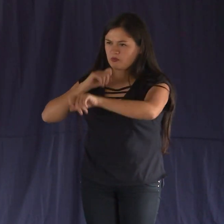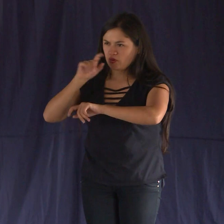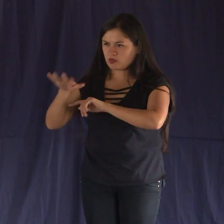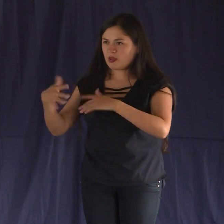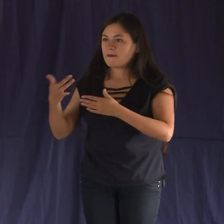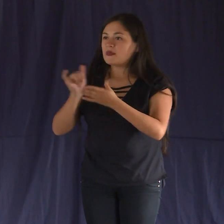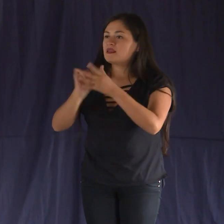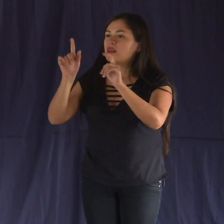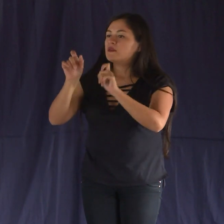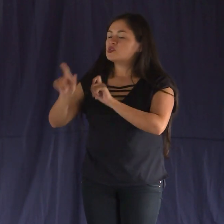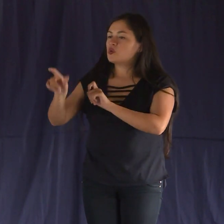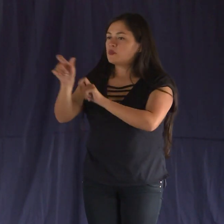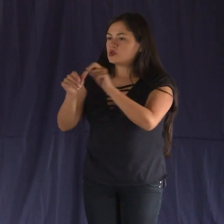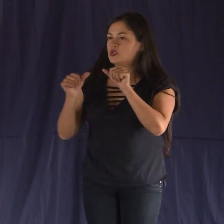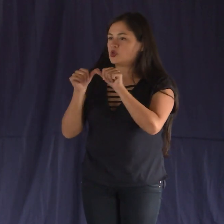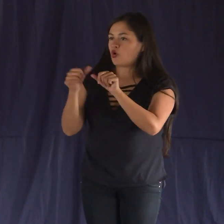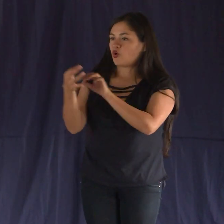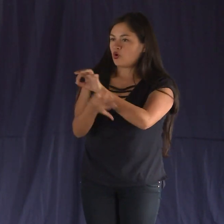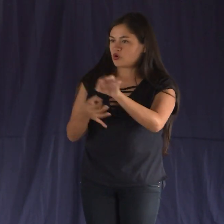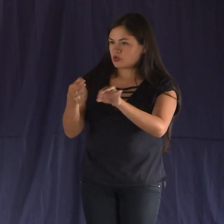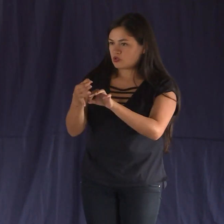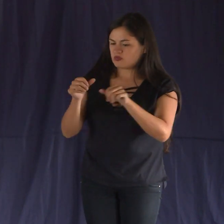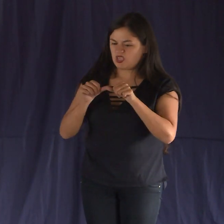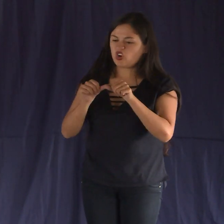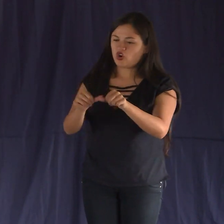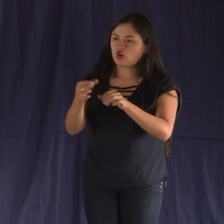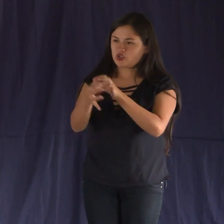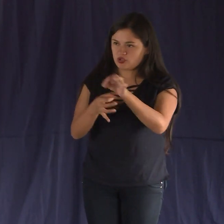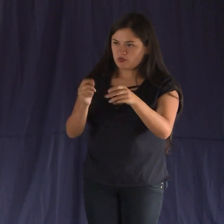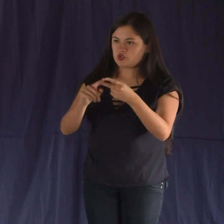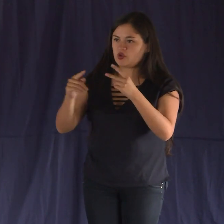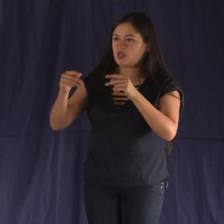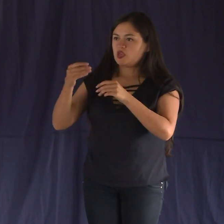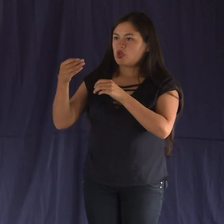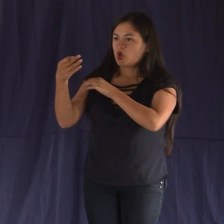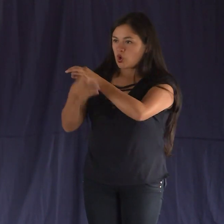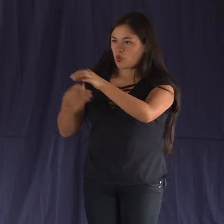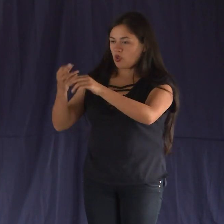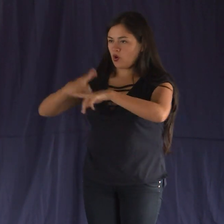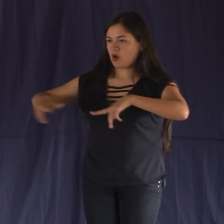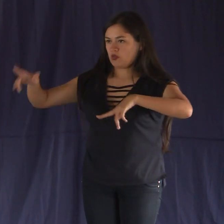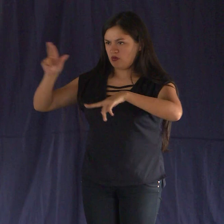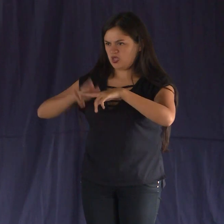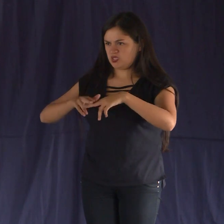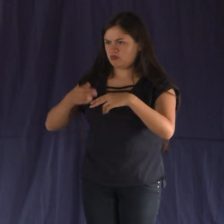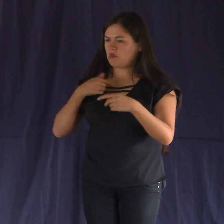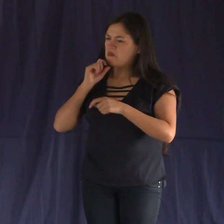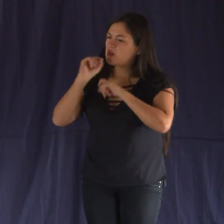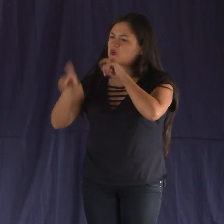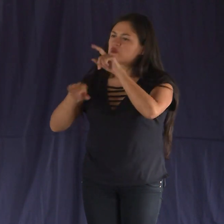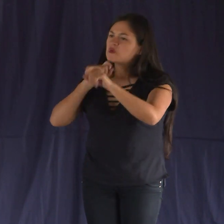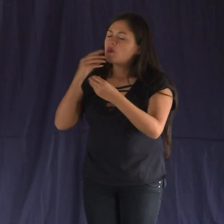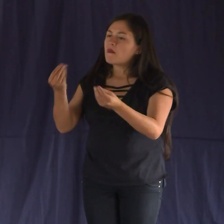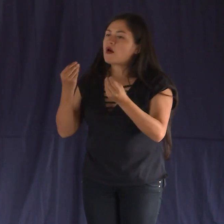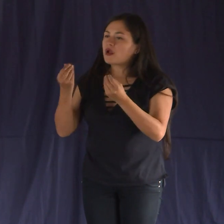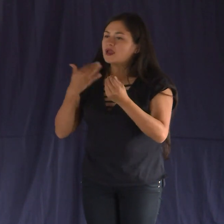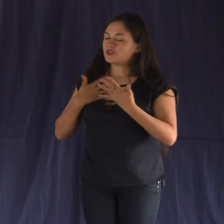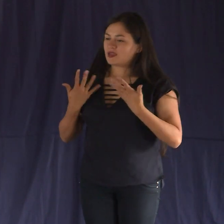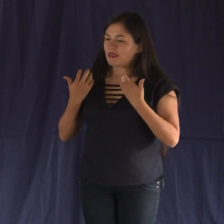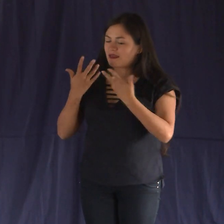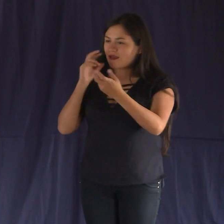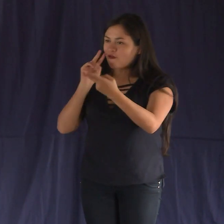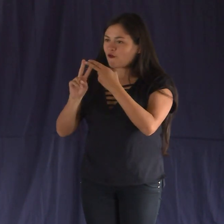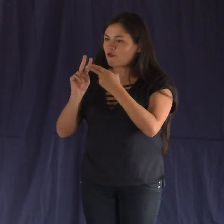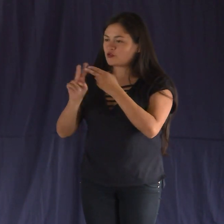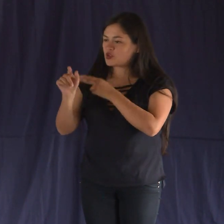de conservación y protección de la naturaleza. ¿Para qué? Para ver la posibilidad